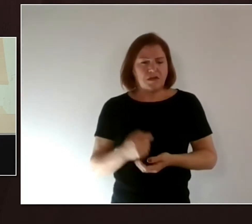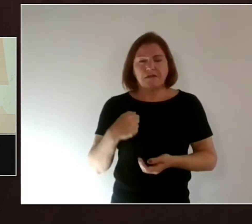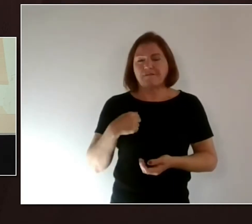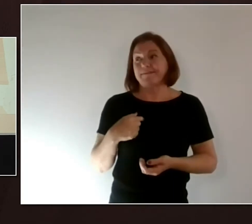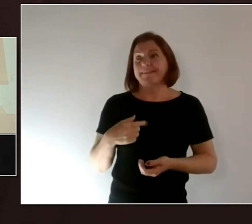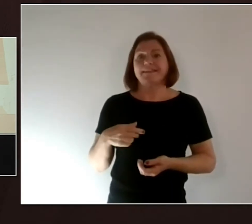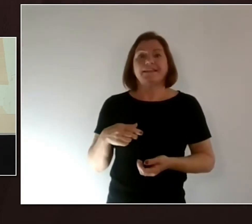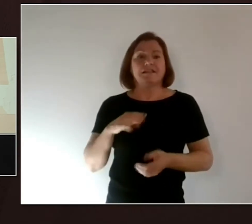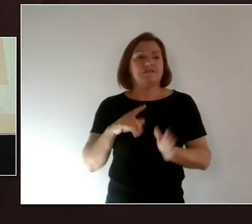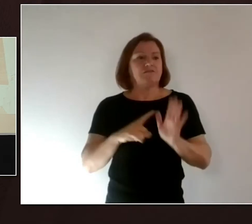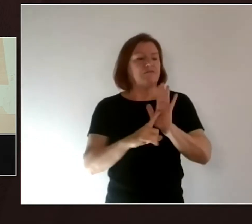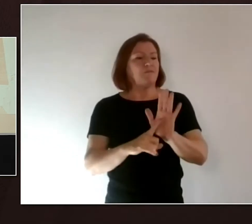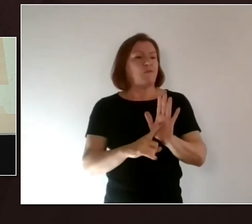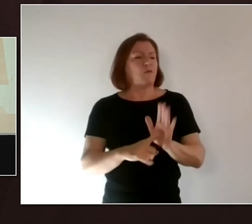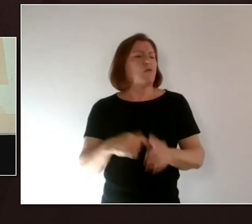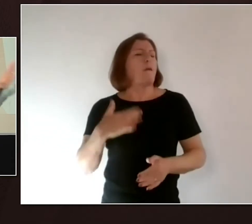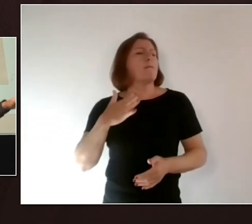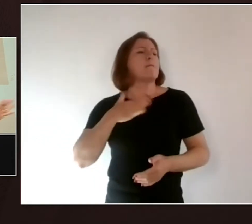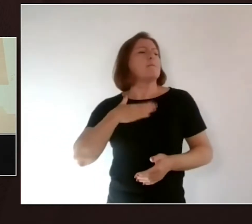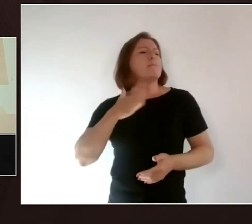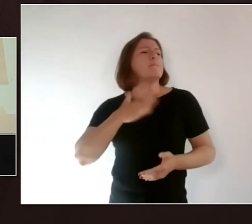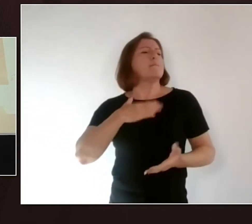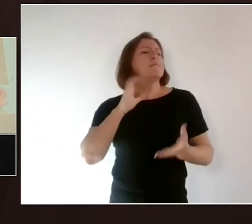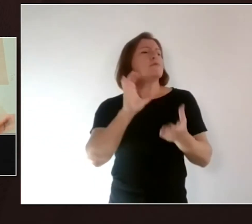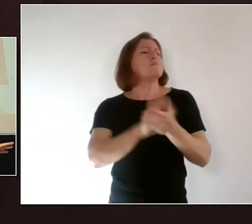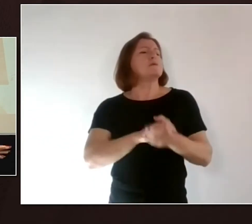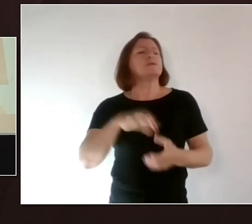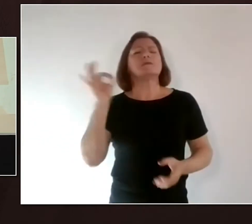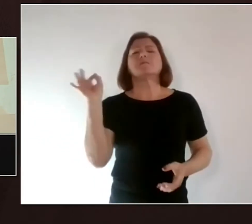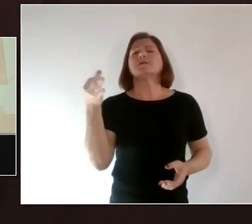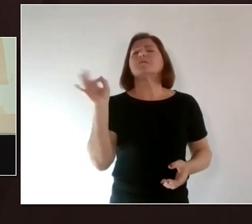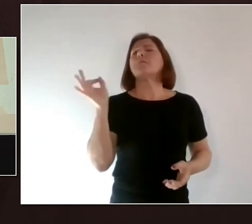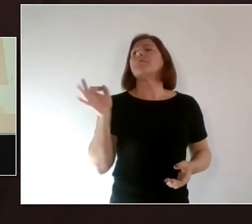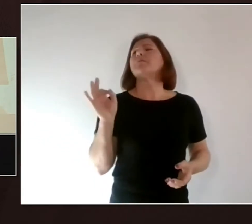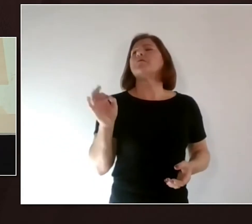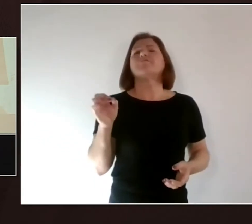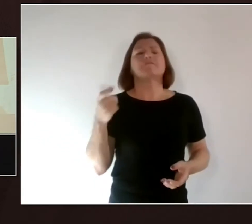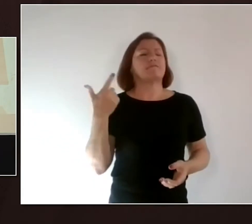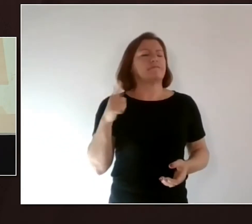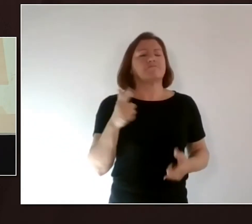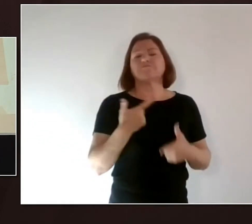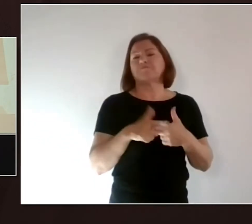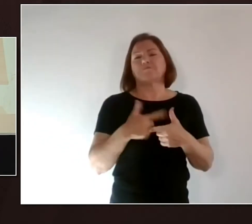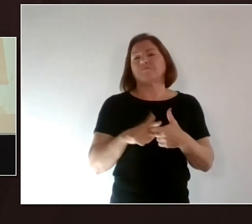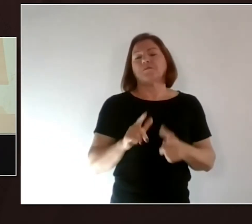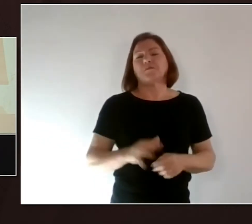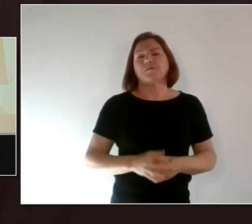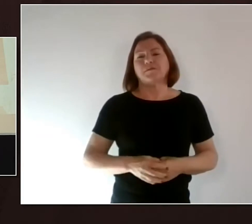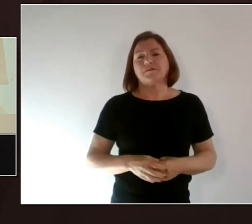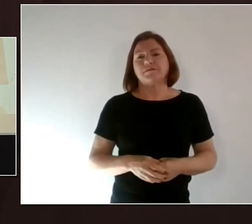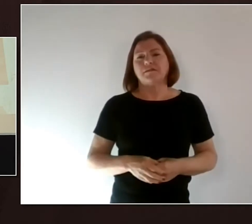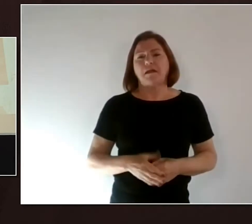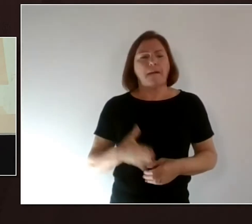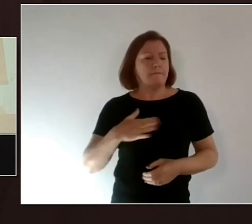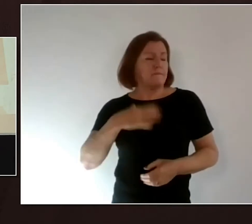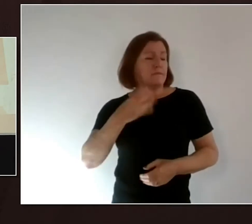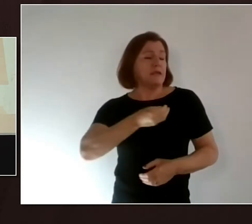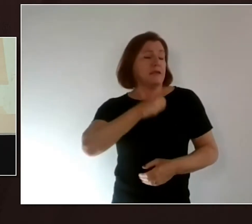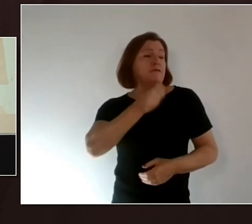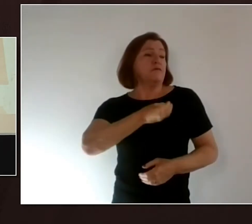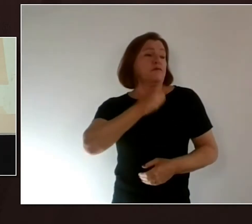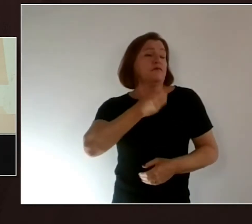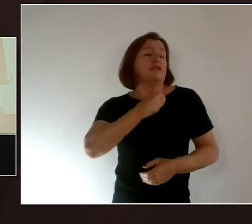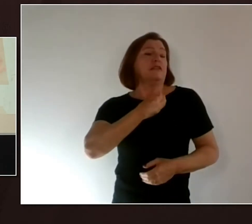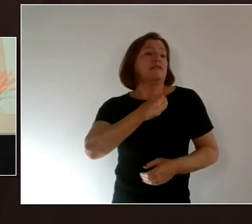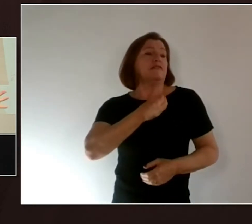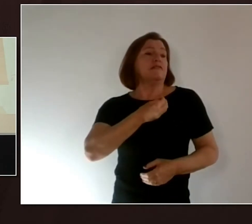o meu casamento é perfeito, não tem problemas, né? A minha vida é uma vida sempre